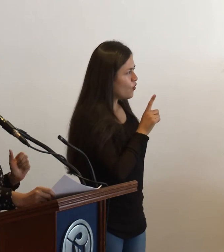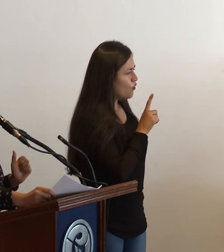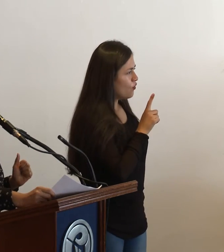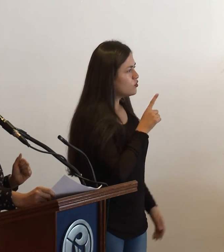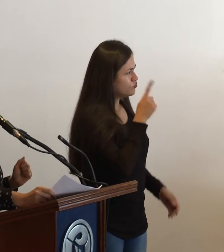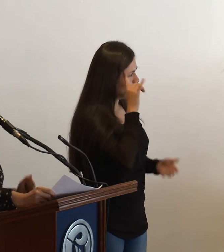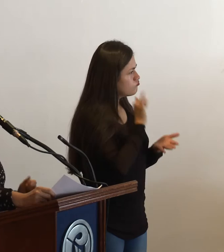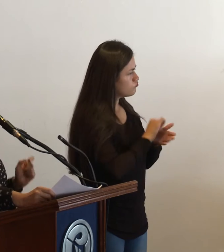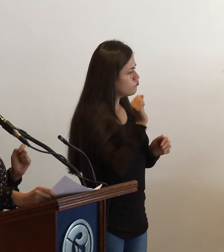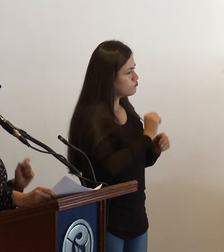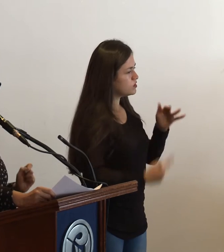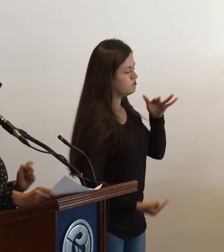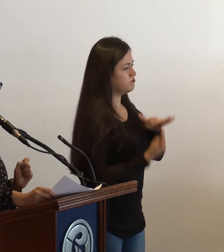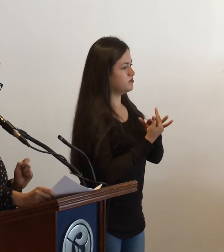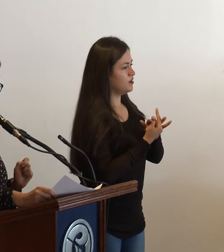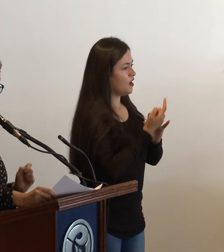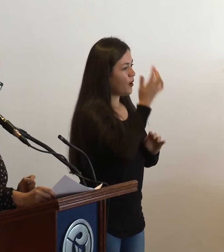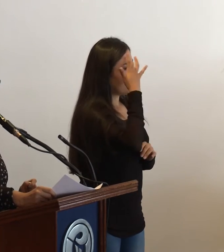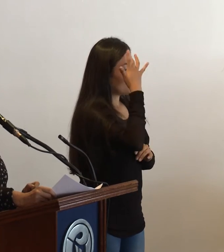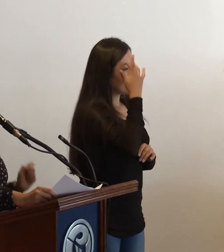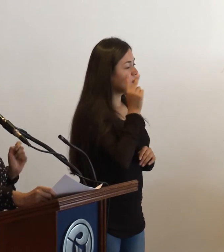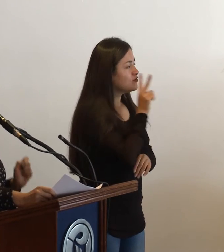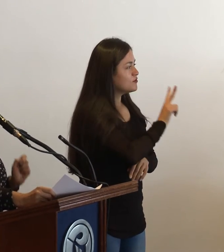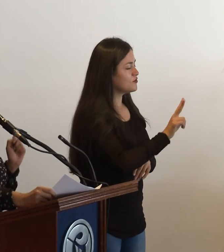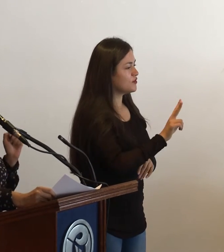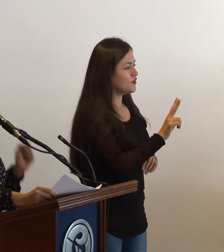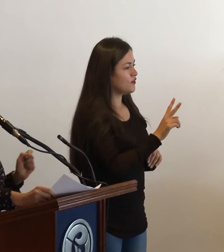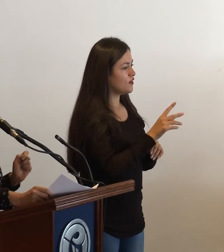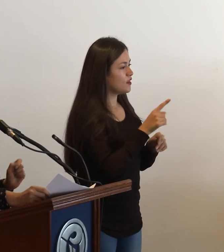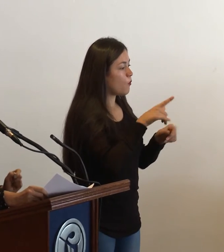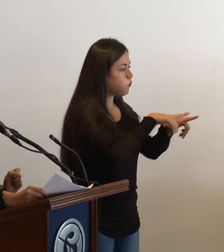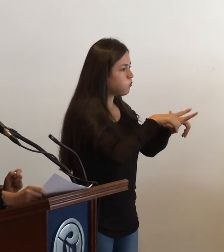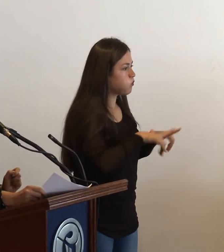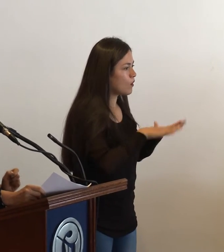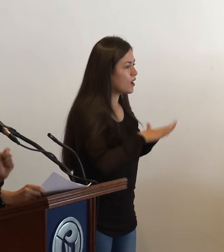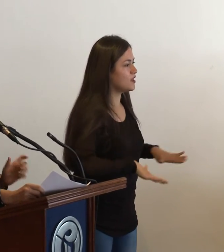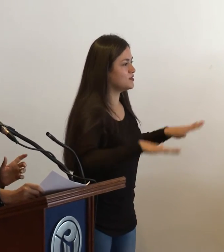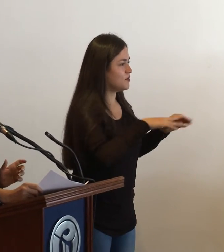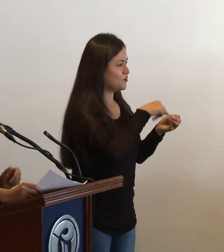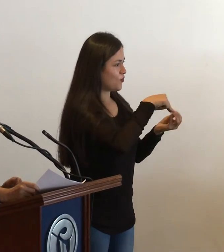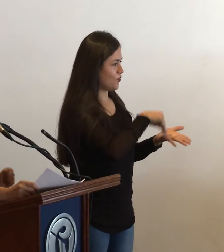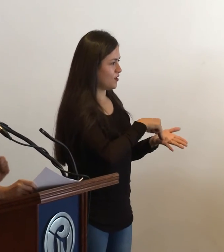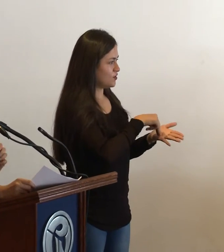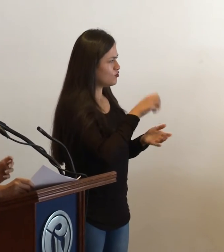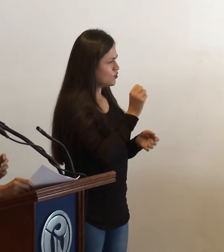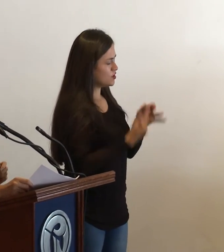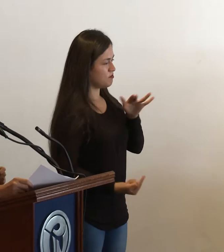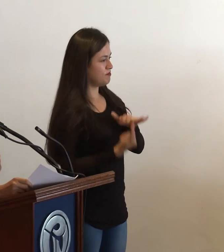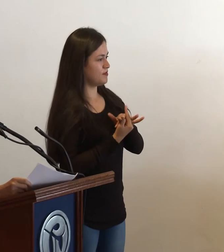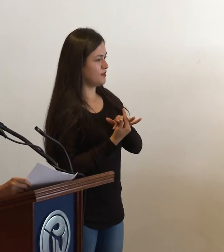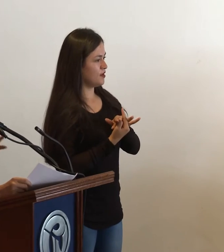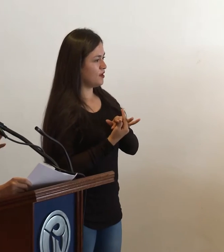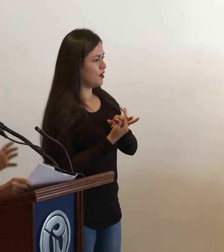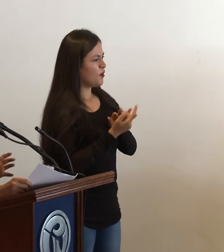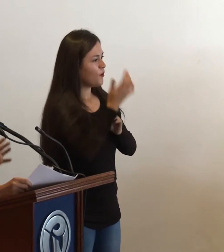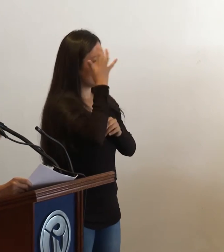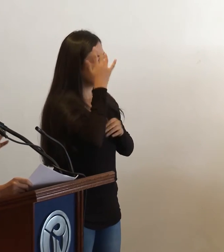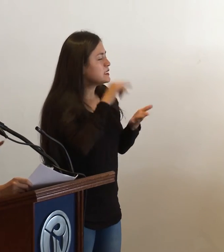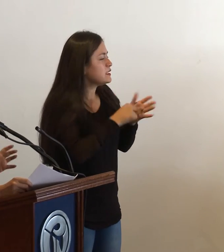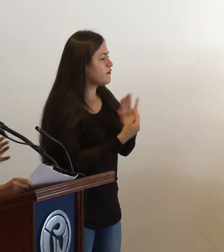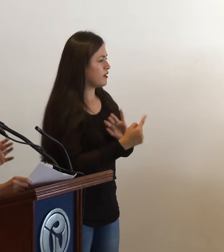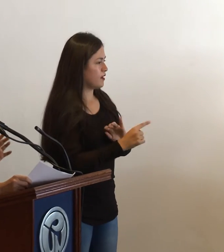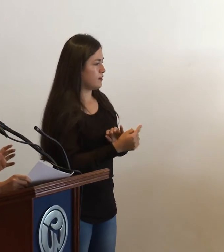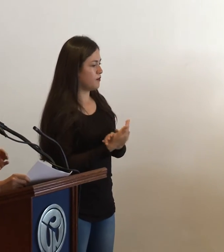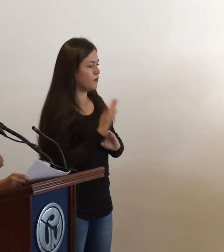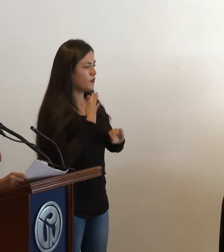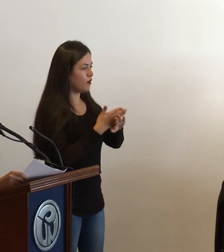es emergente, si uno lo mira desde el lugar desde el cual emerge. Es decir, recurro aquí un poco